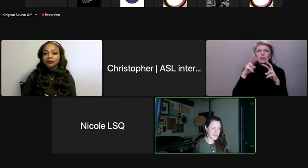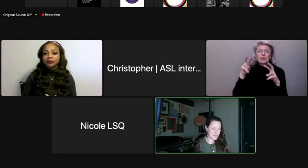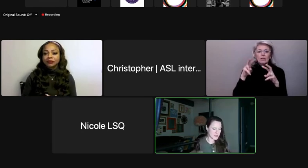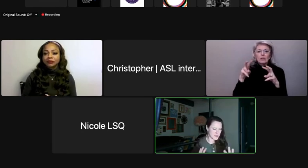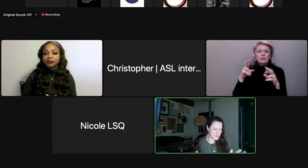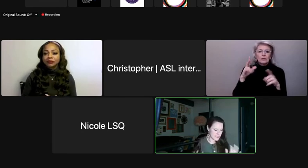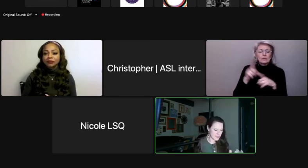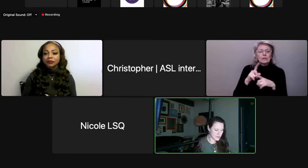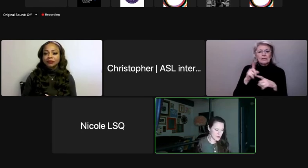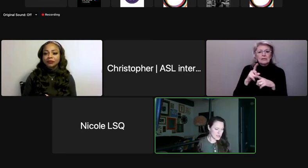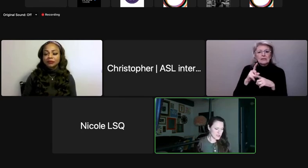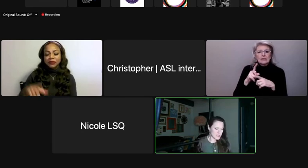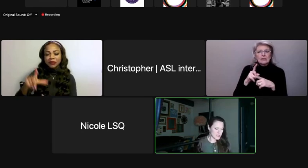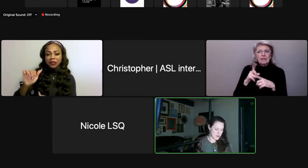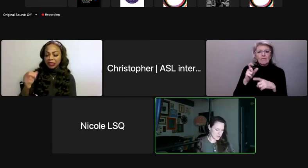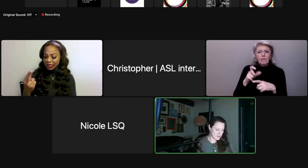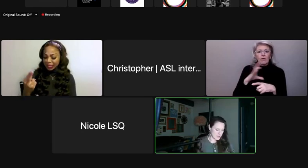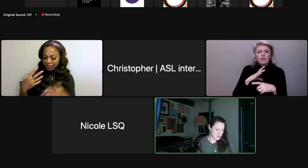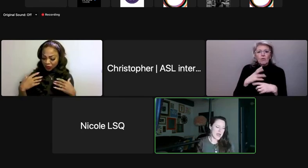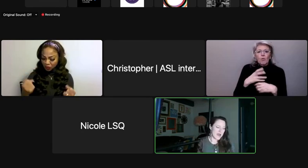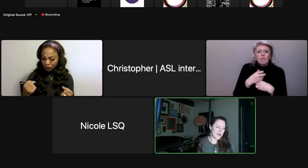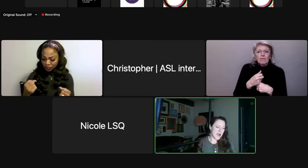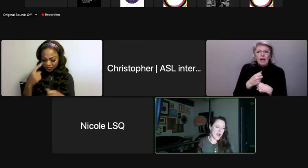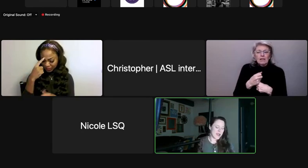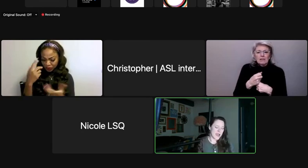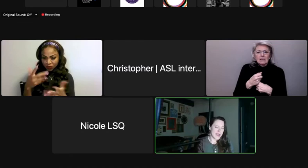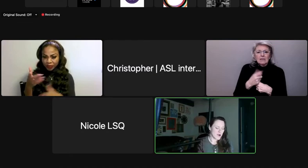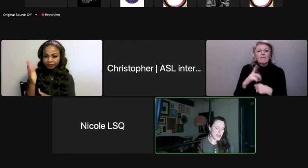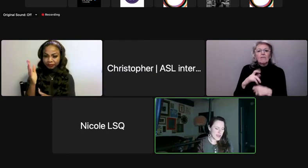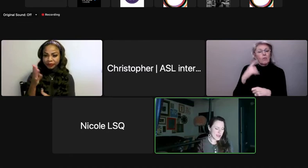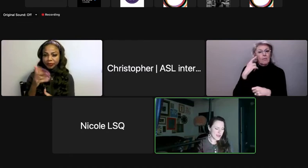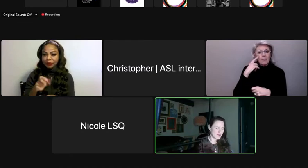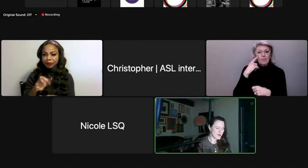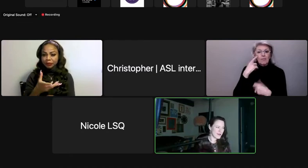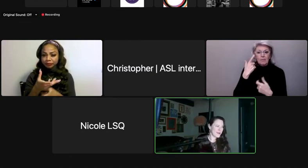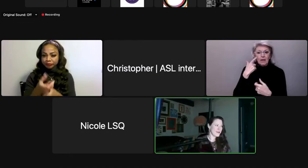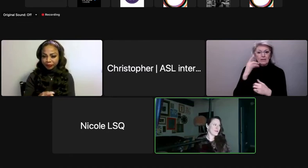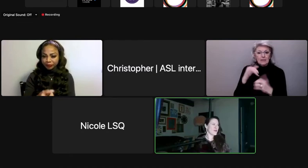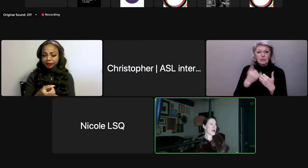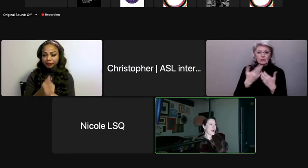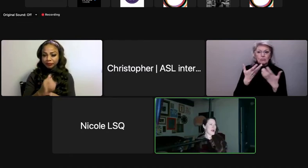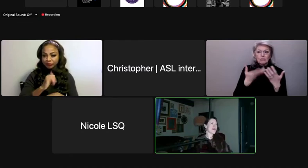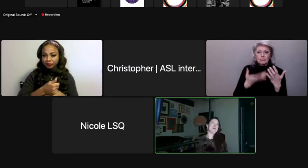de confiance donc pensons à tout cela